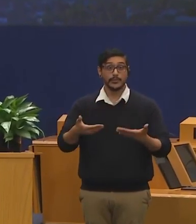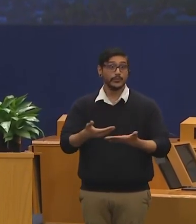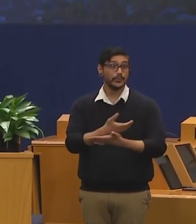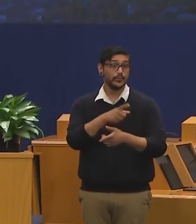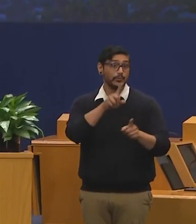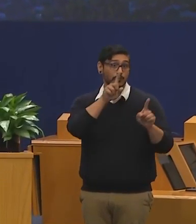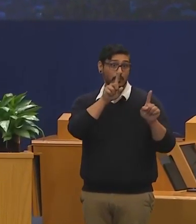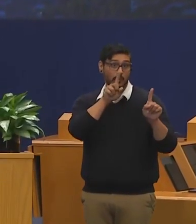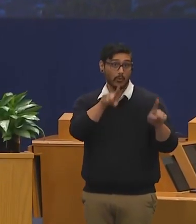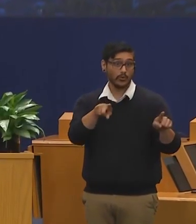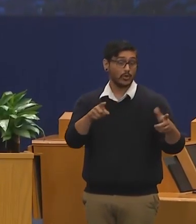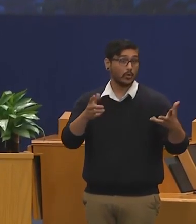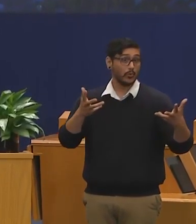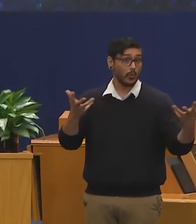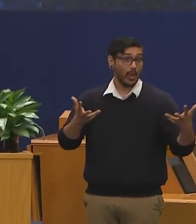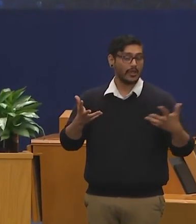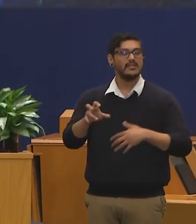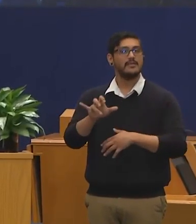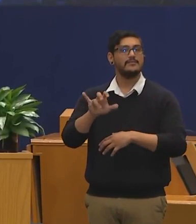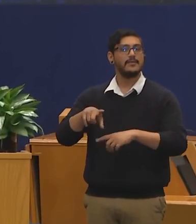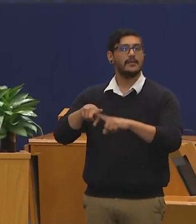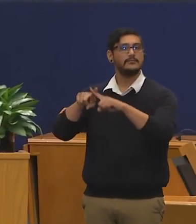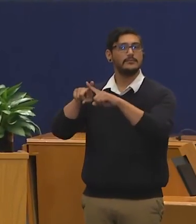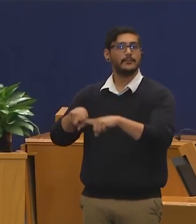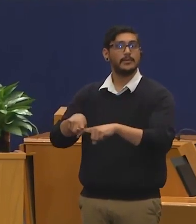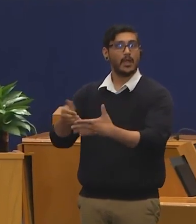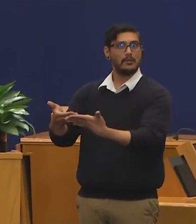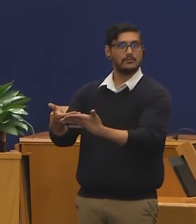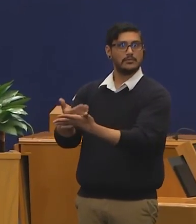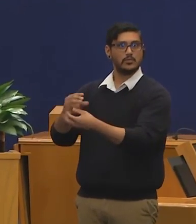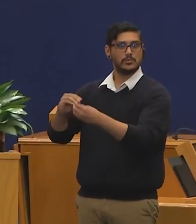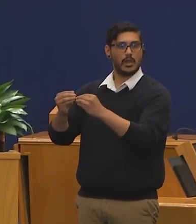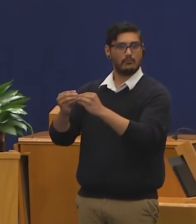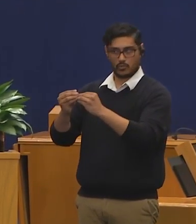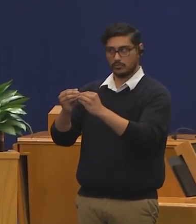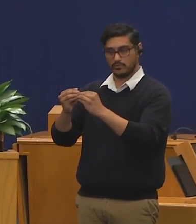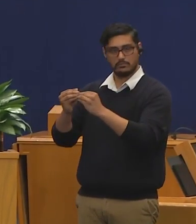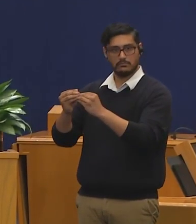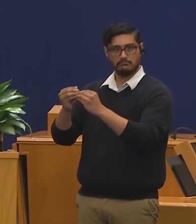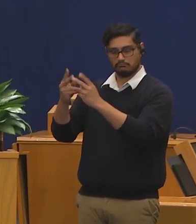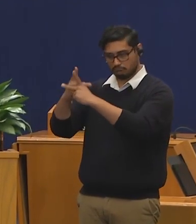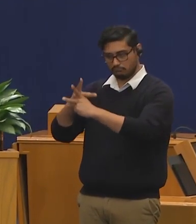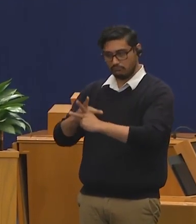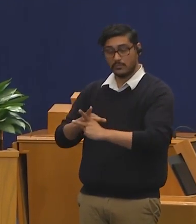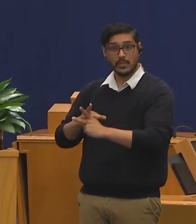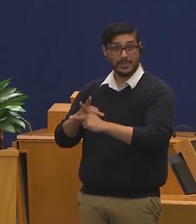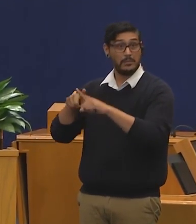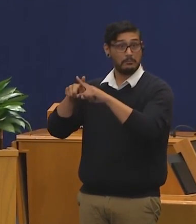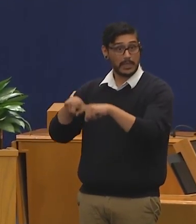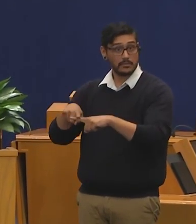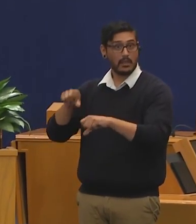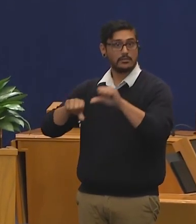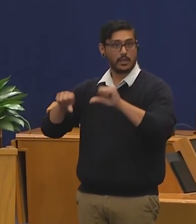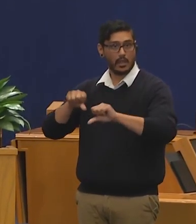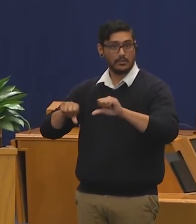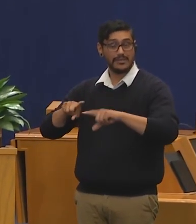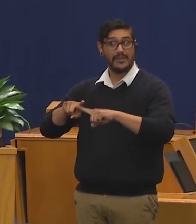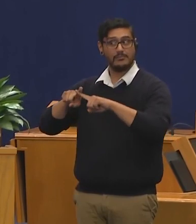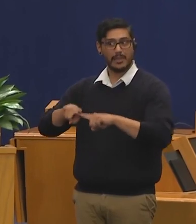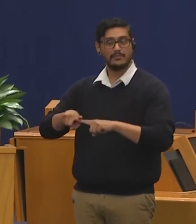salud se basa en un nuevo modelo de datos, en la ciencia y en lo que garantizará nuestra